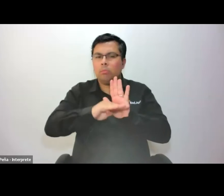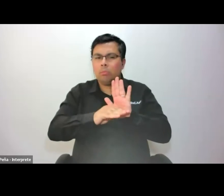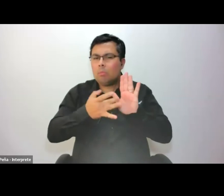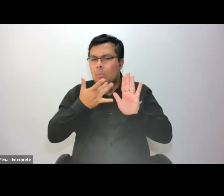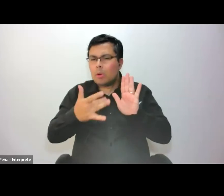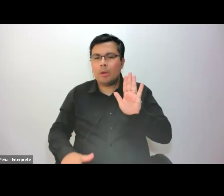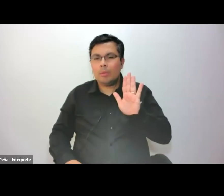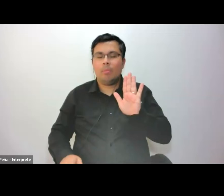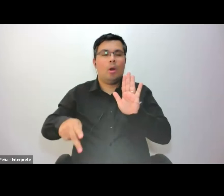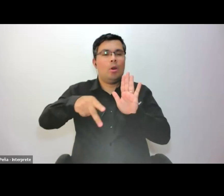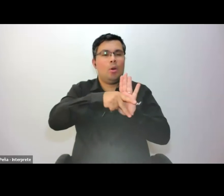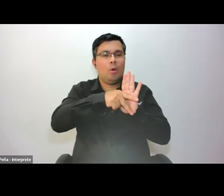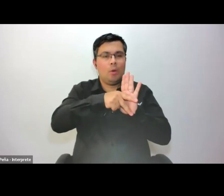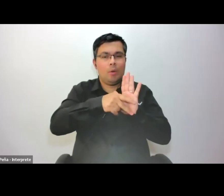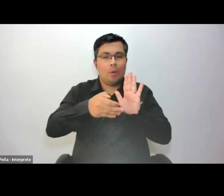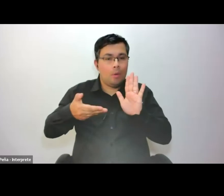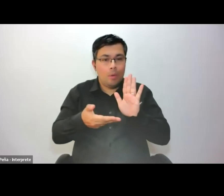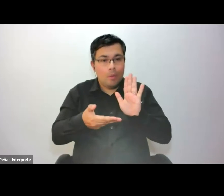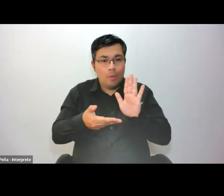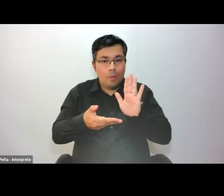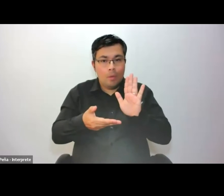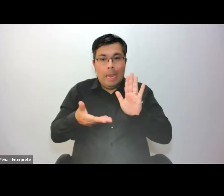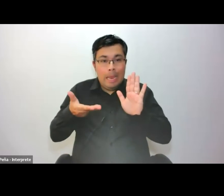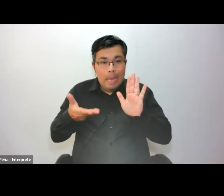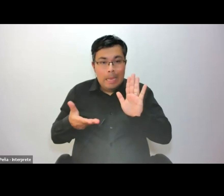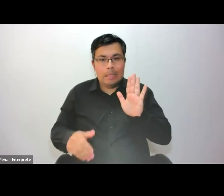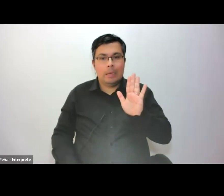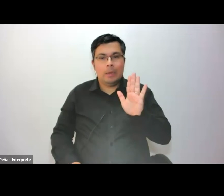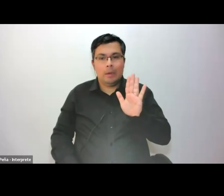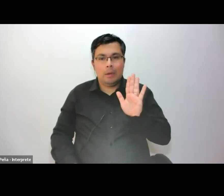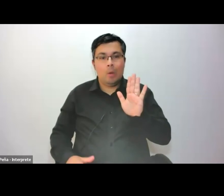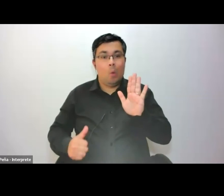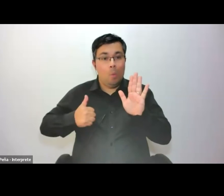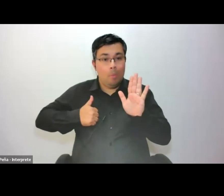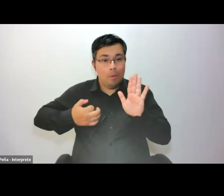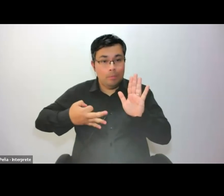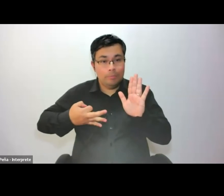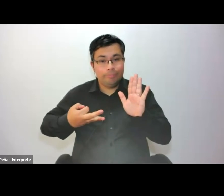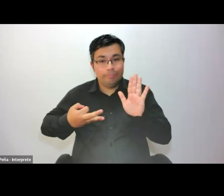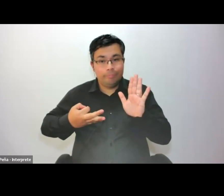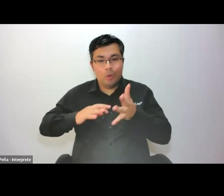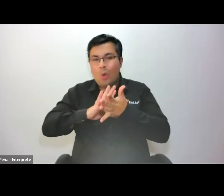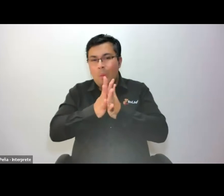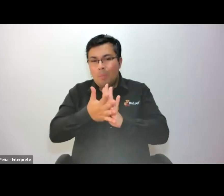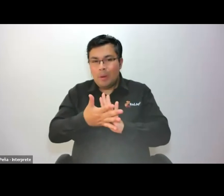no estaba siendo del todo expresa o explícita, qué lástima, qué tristeza, pero era necesaria una